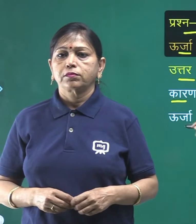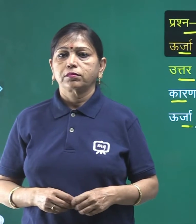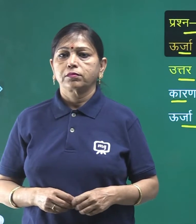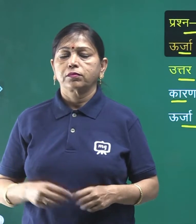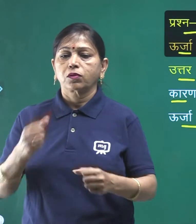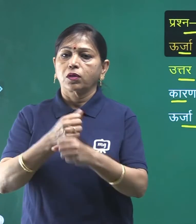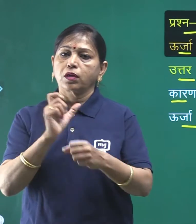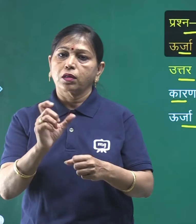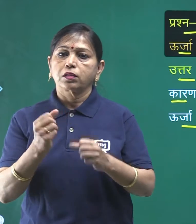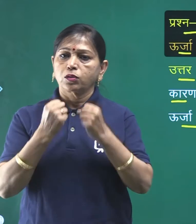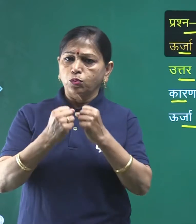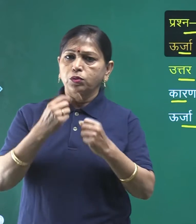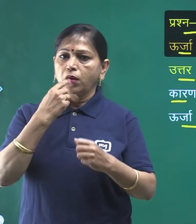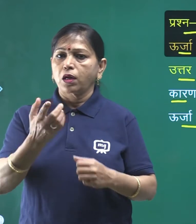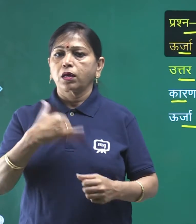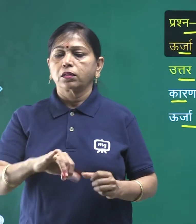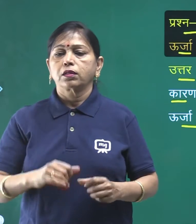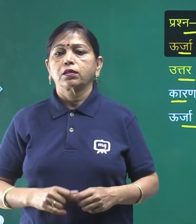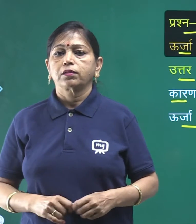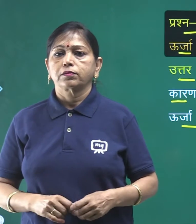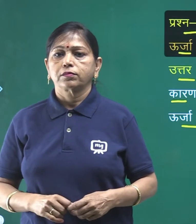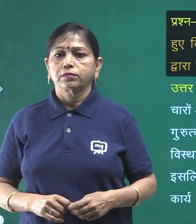गतिज ऊर्जा कहते हैं।